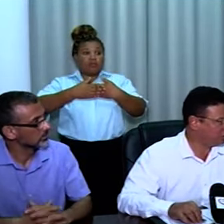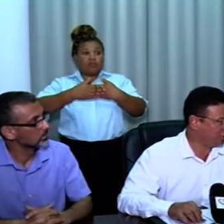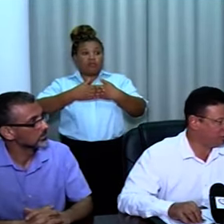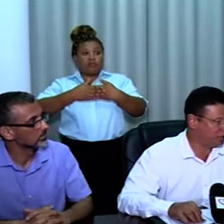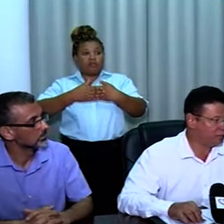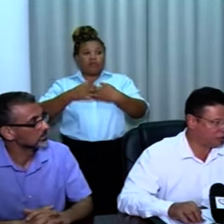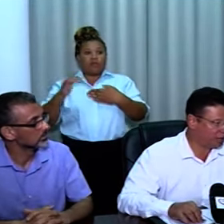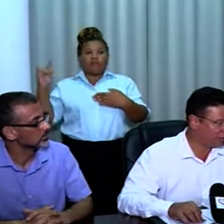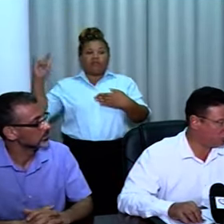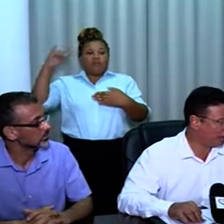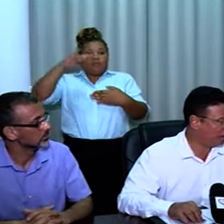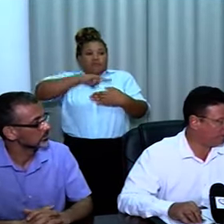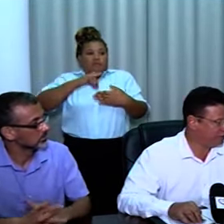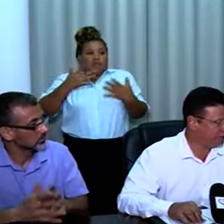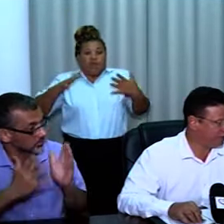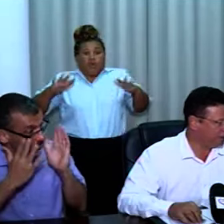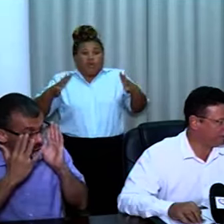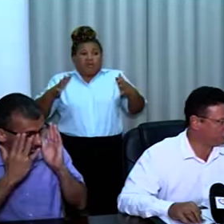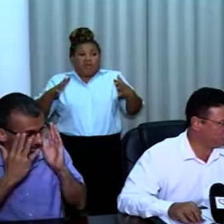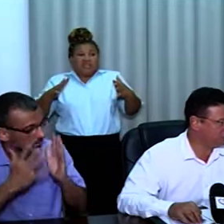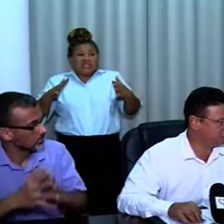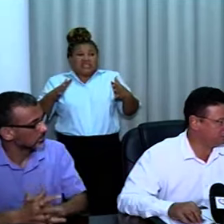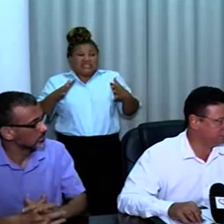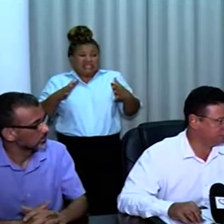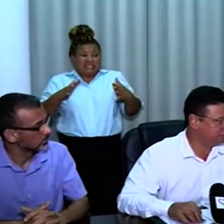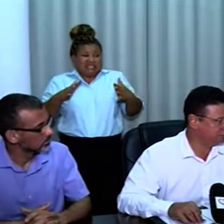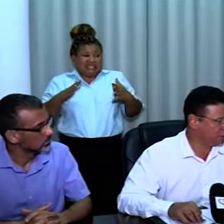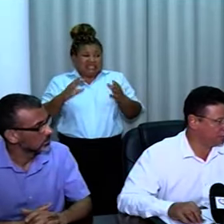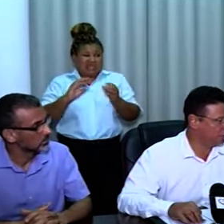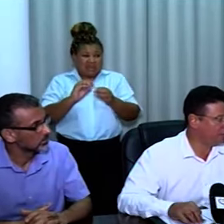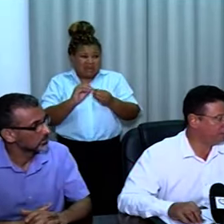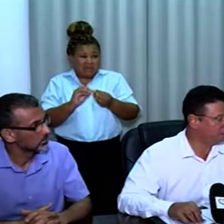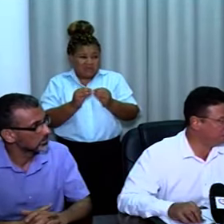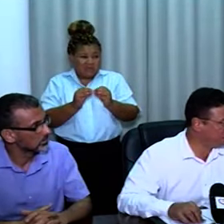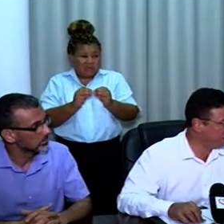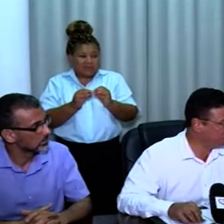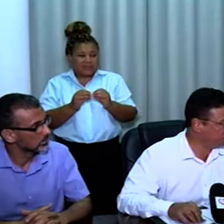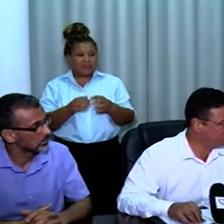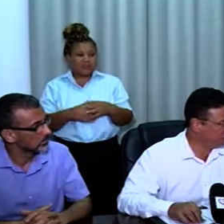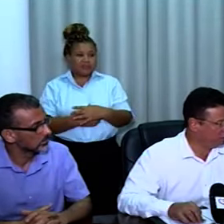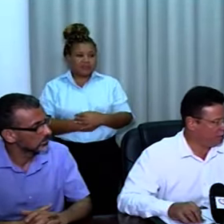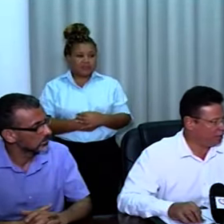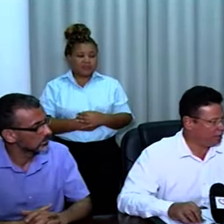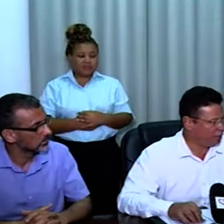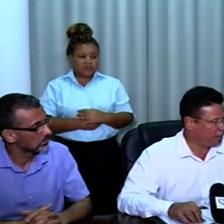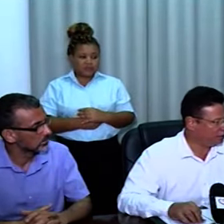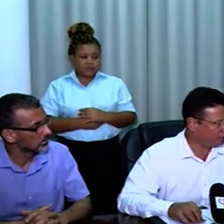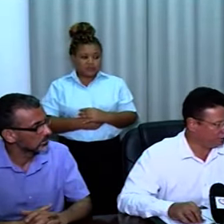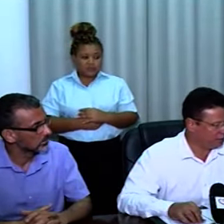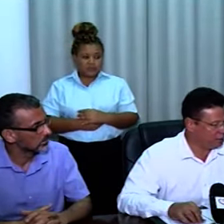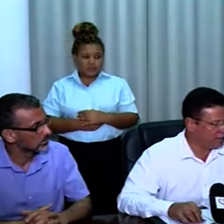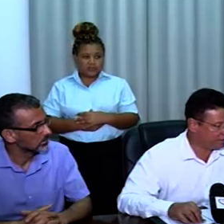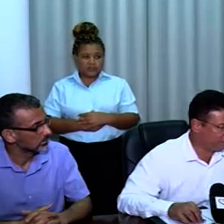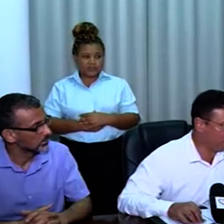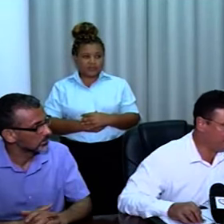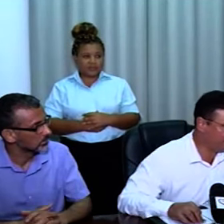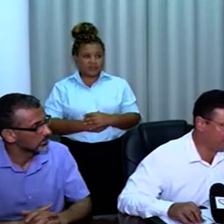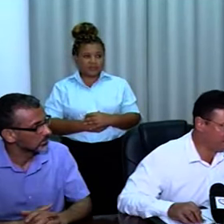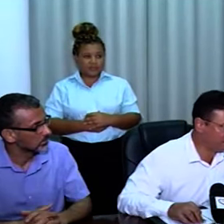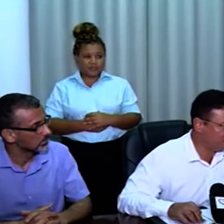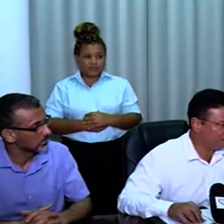casser challenge. Un bon challenge, c'est pas comme il n'y a pas qu'à sortir pour amener d'un pays en dehors. Il n'y a pas qu'à entrer. Et déjà,